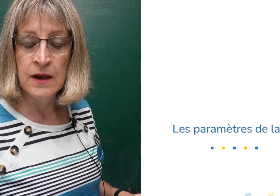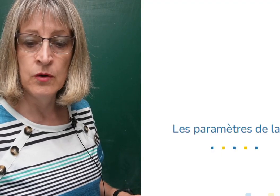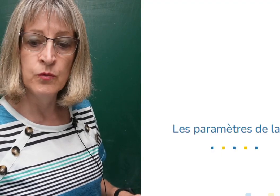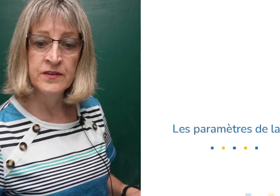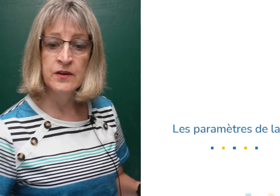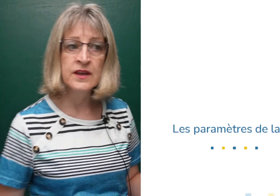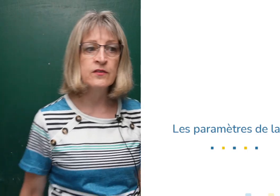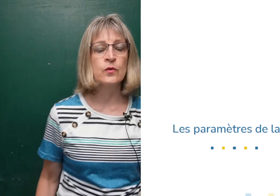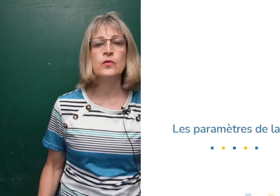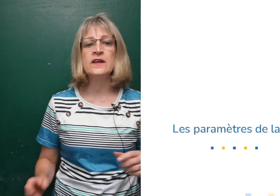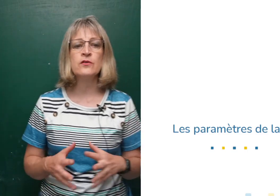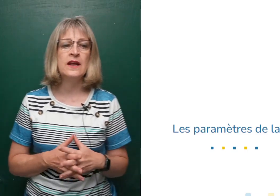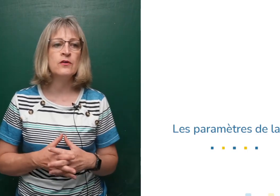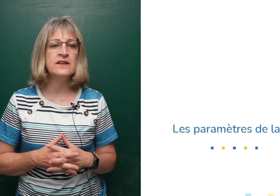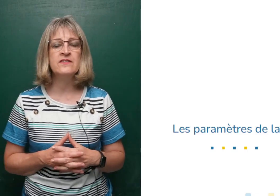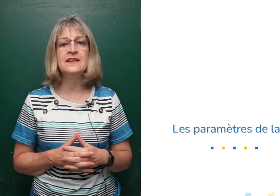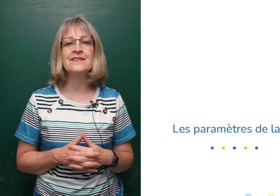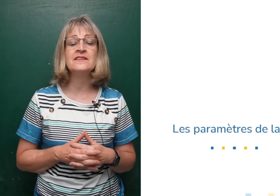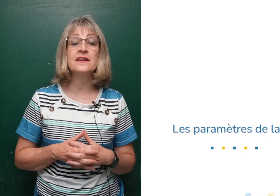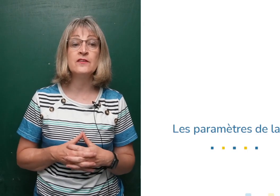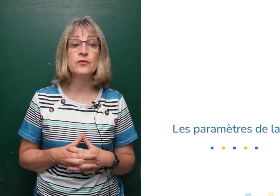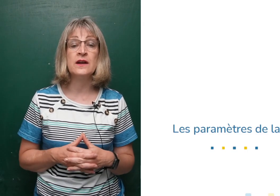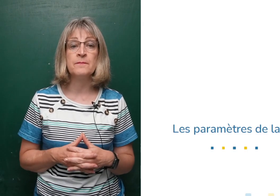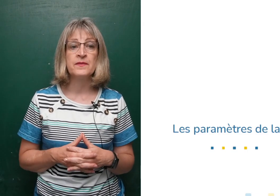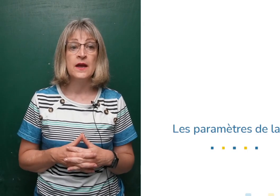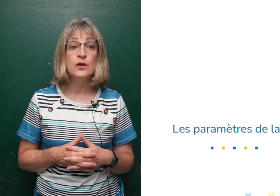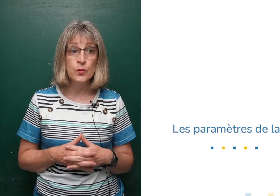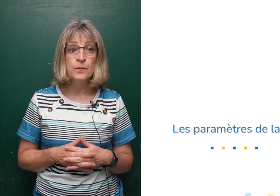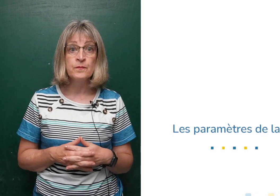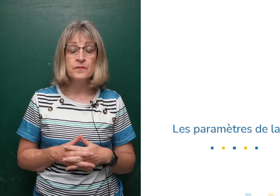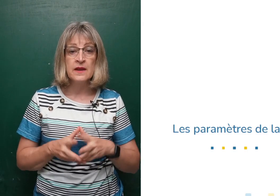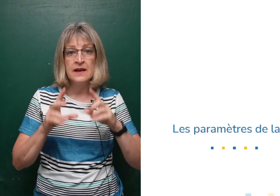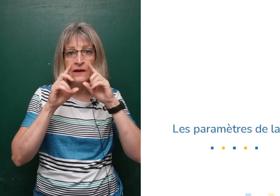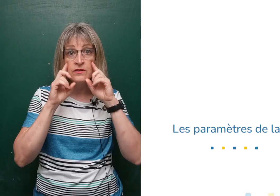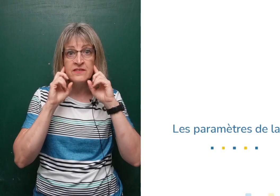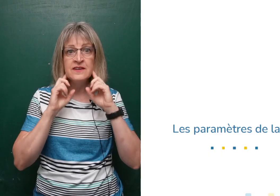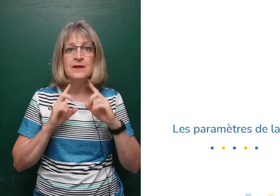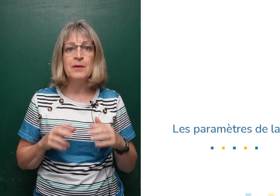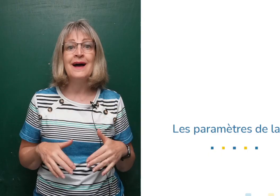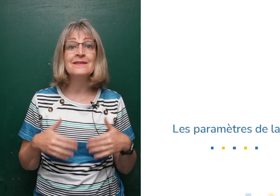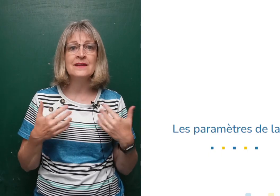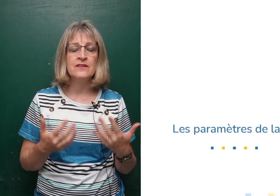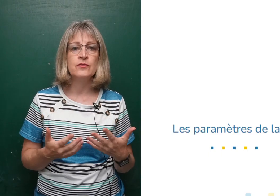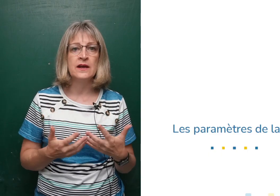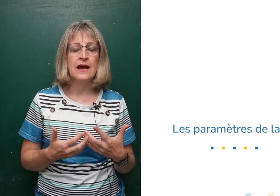Alors, oui, il y a une question. Donc, est-ce que la langue des signes est internationale? Non, la langue des signes n'est pas internationale. Alors,